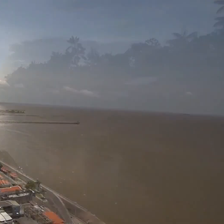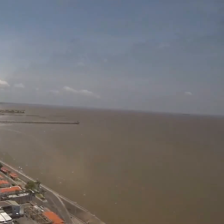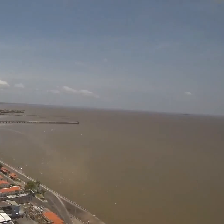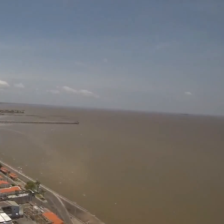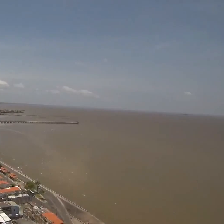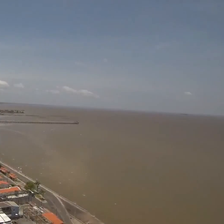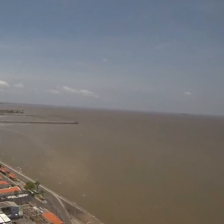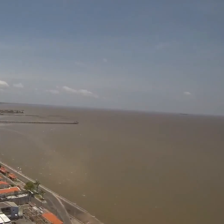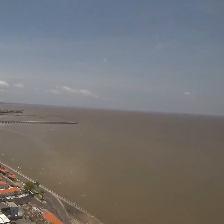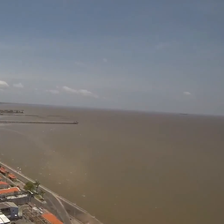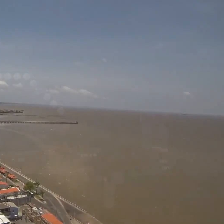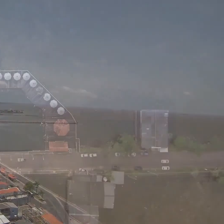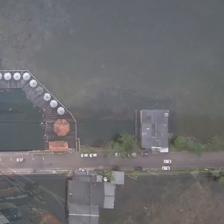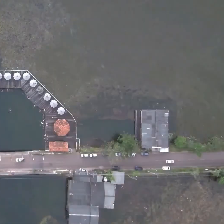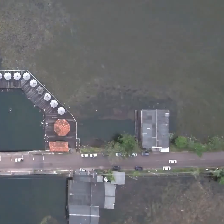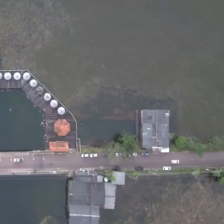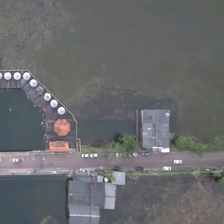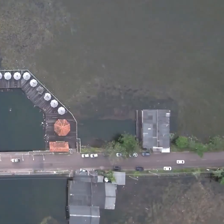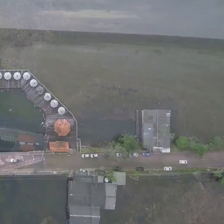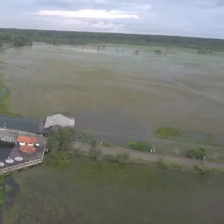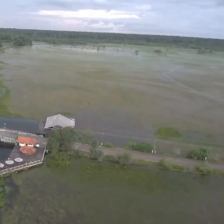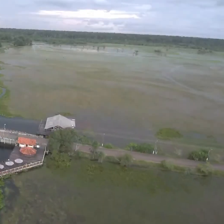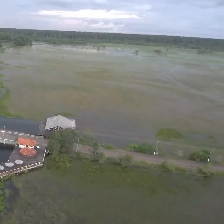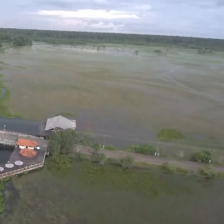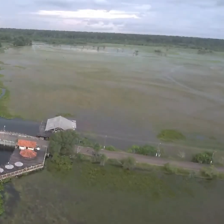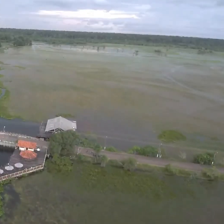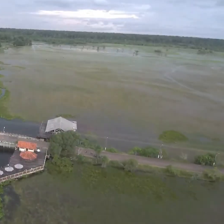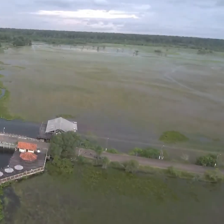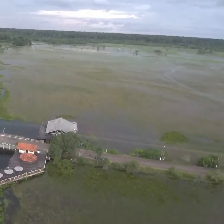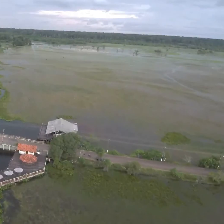não é fácil o meu endereço